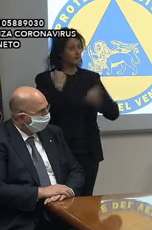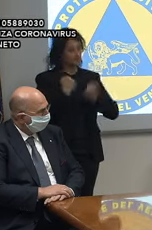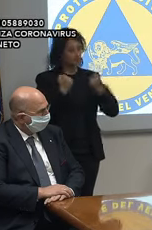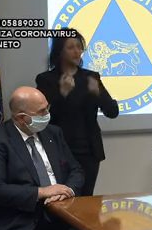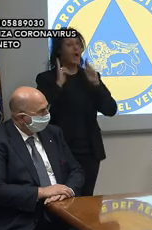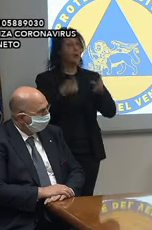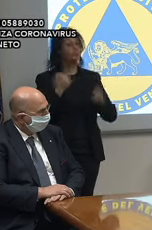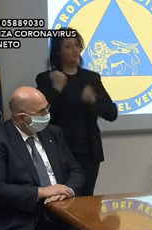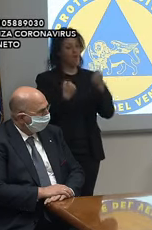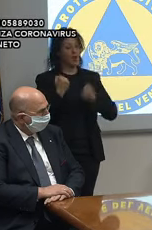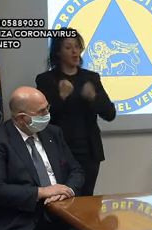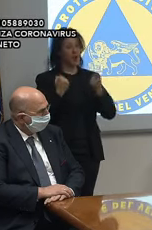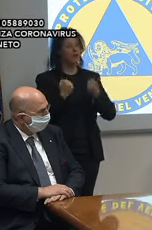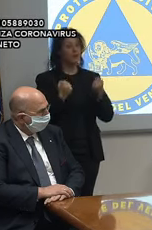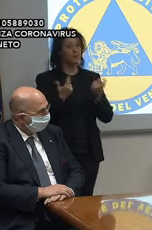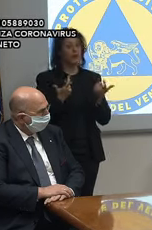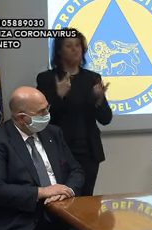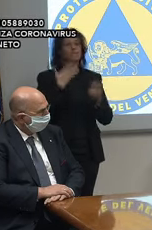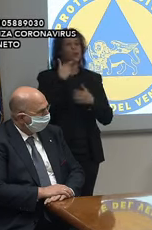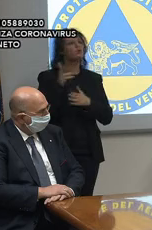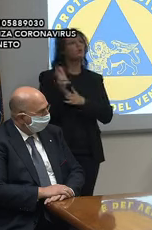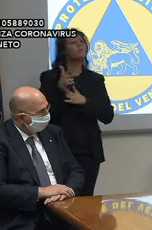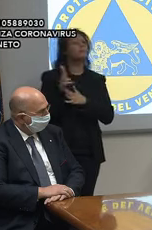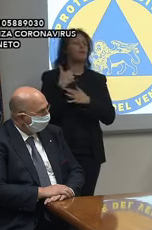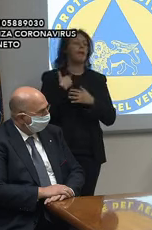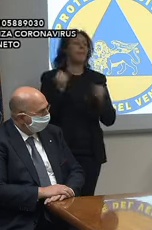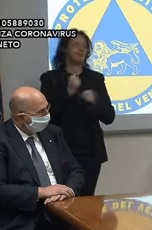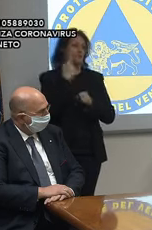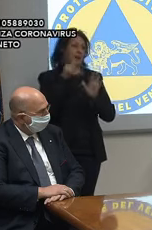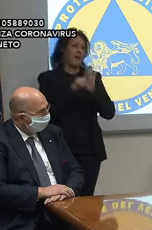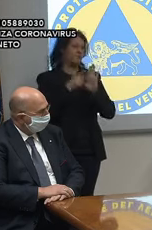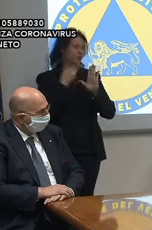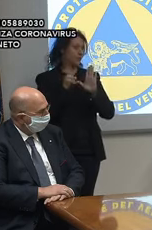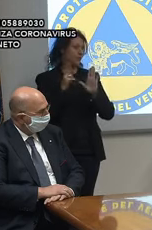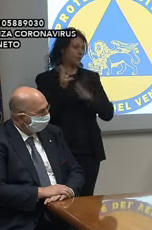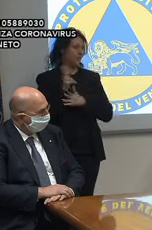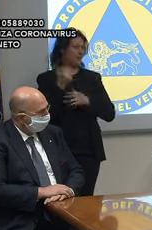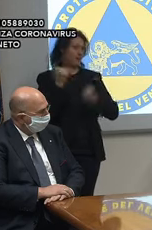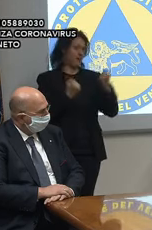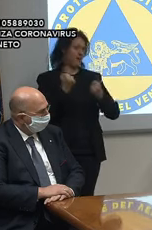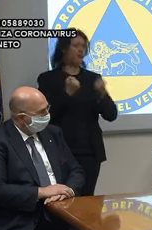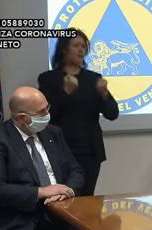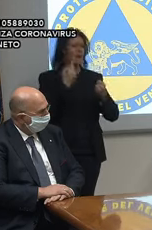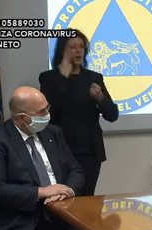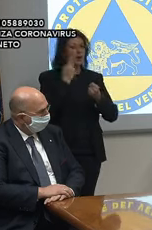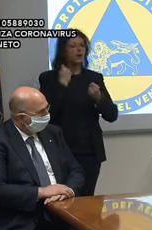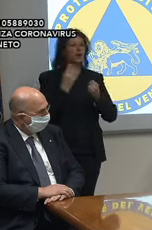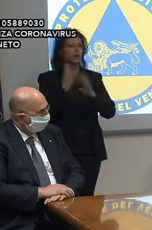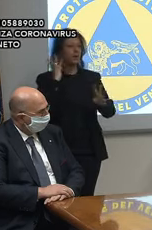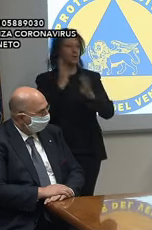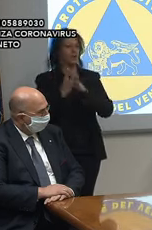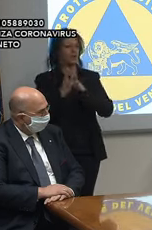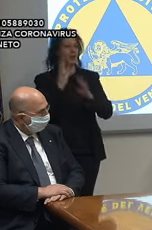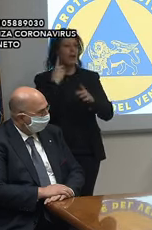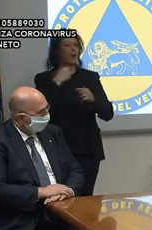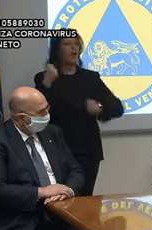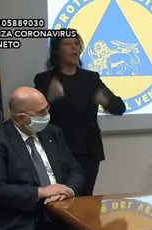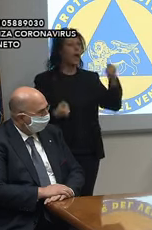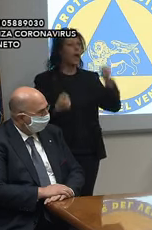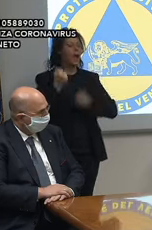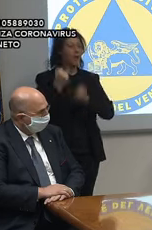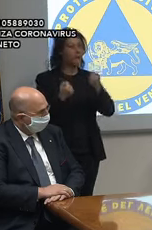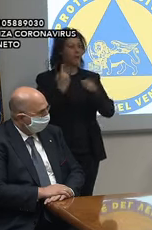dicevo: va, vorrei fare un filmato, è che non si può guidare e fare i filmati. Fare un filmato di che colonne di macchine mi devo sorpassare, di camion e di altre